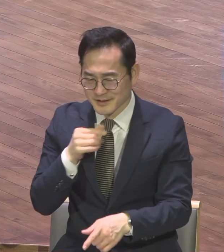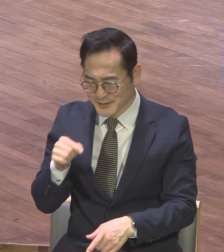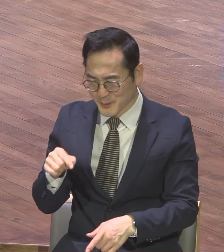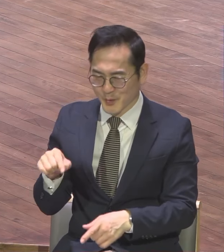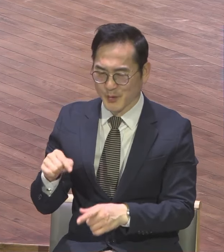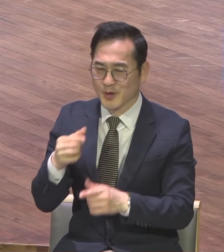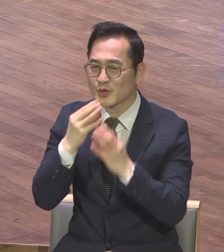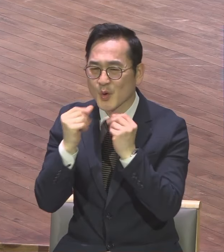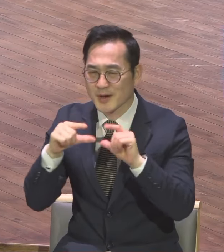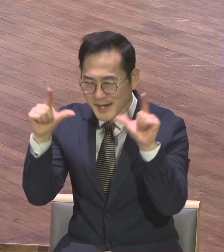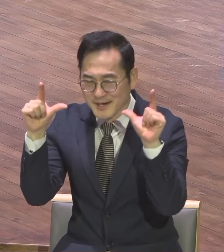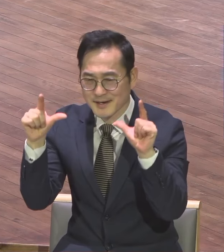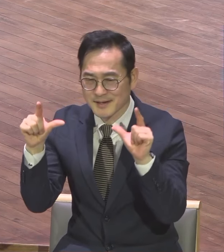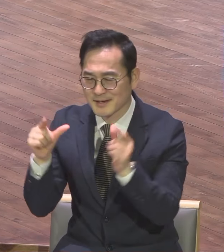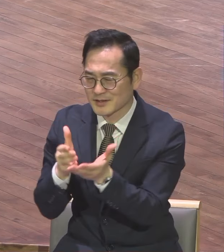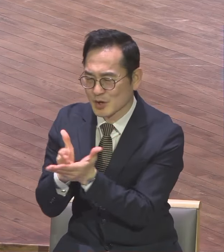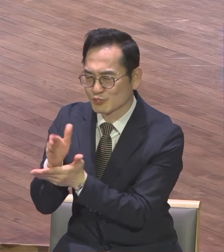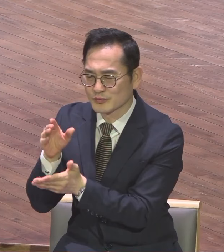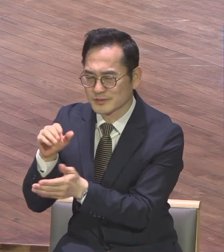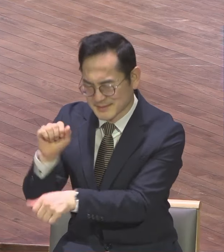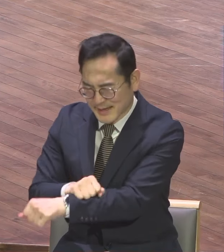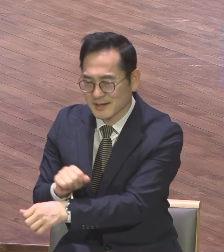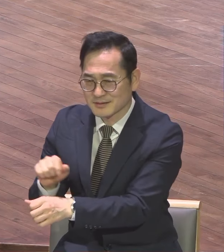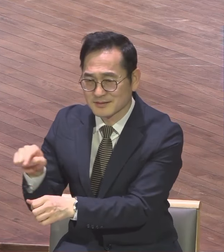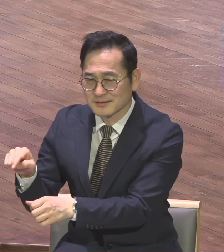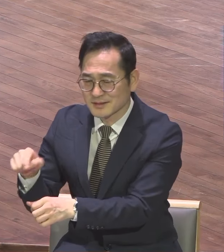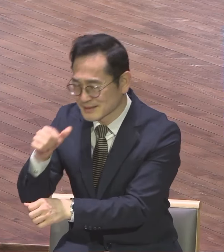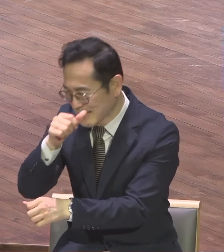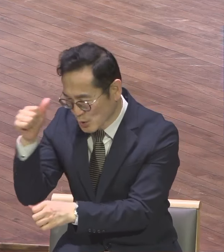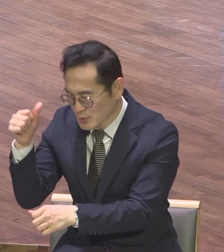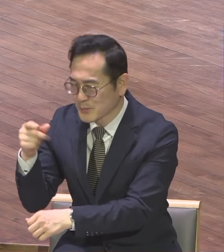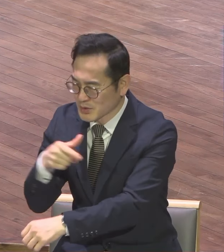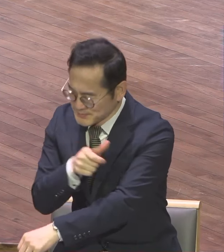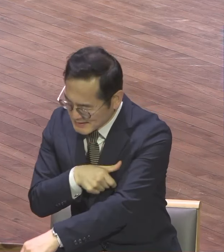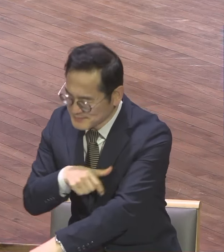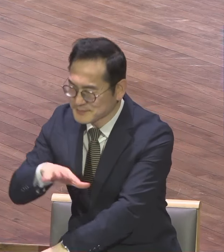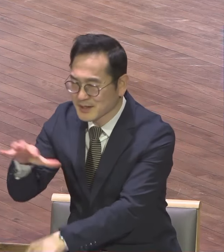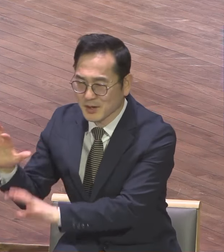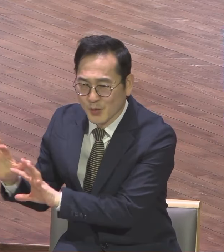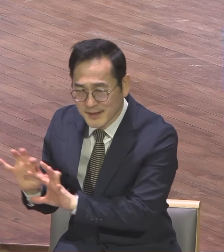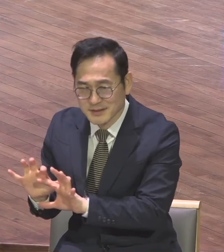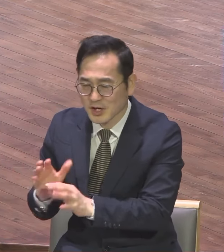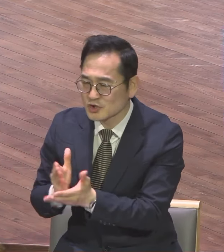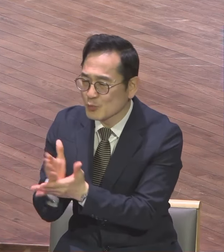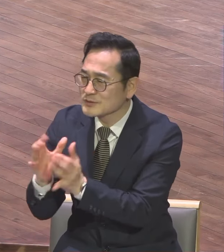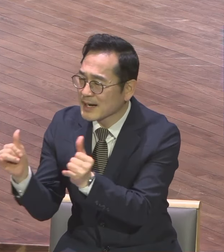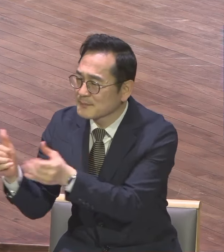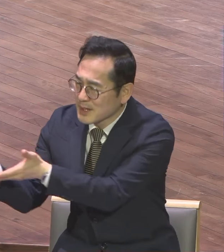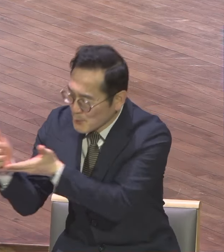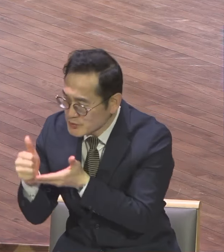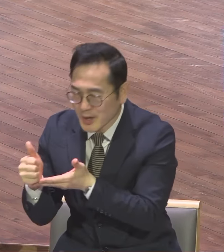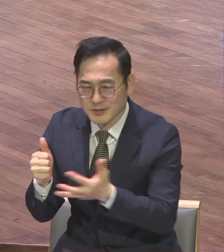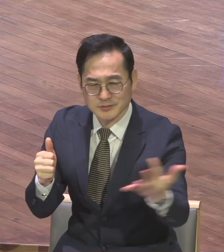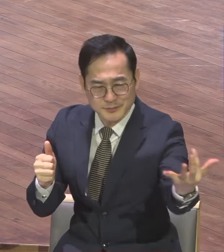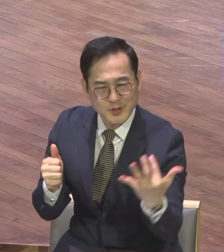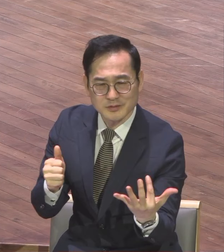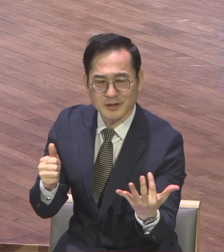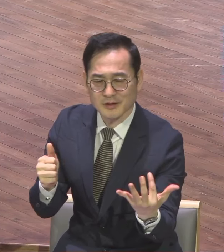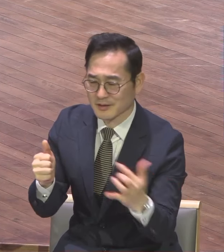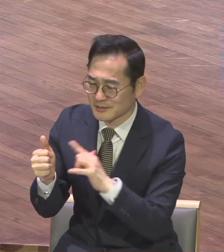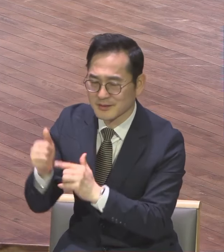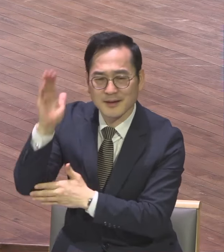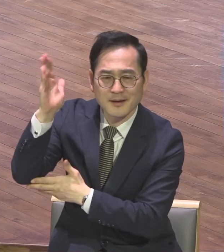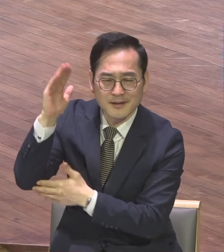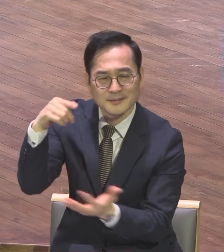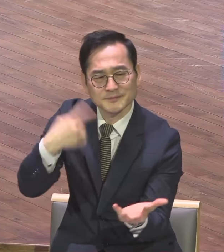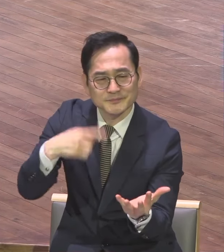장로님들, 우리 권사님들, 집사님들, 우리 성도님들 중에서 전문성 있는 분들을 우리 모셔가지고 각 렘넌트 위해서 모셔가지고 같이